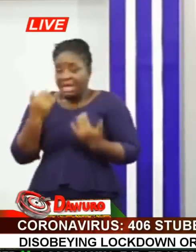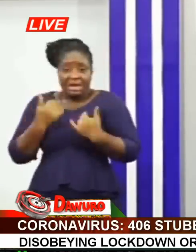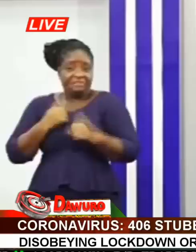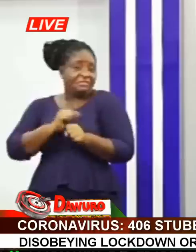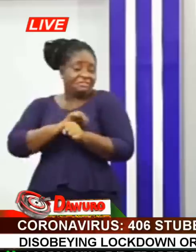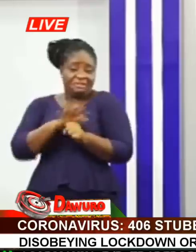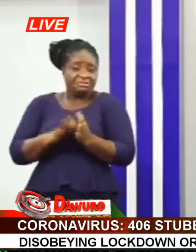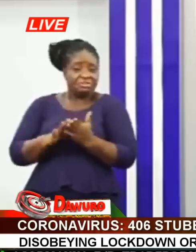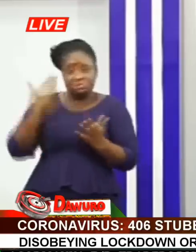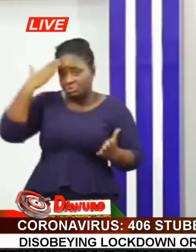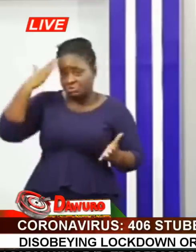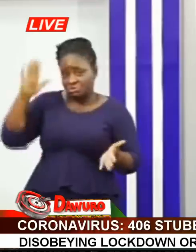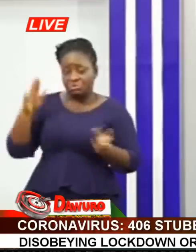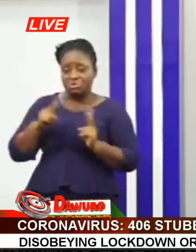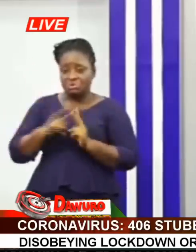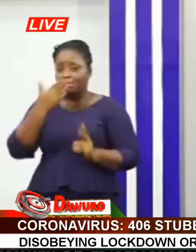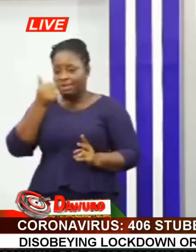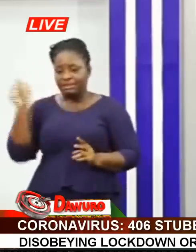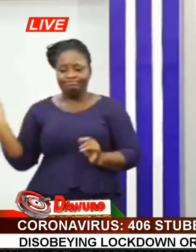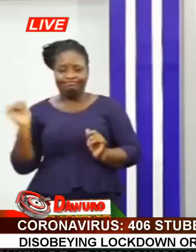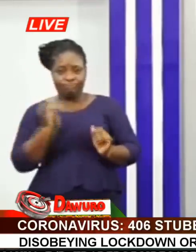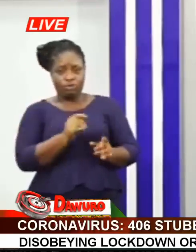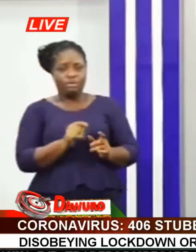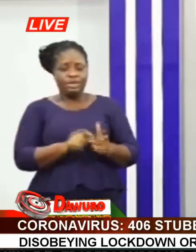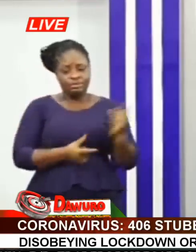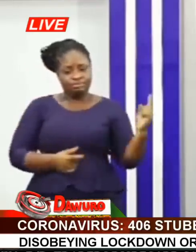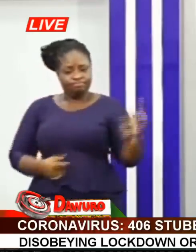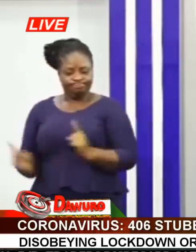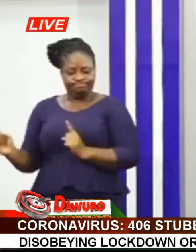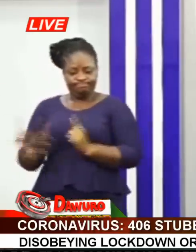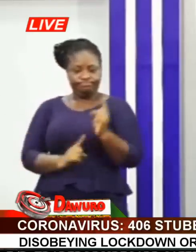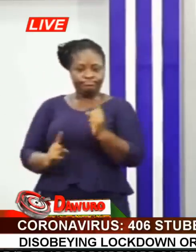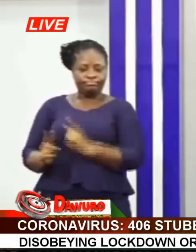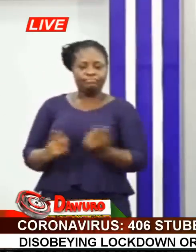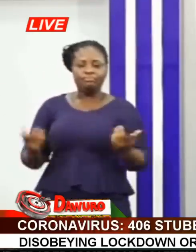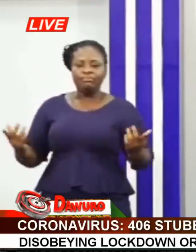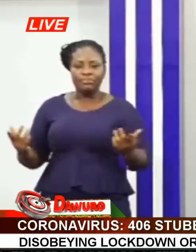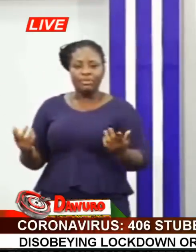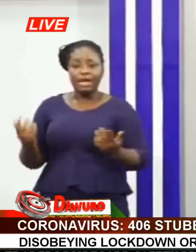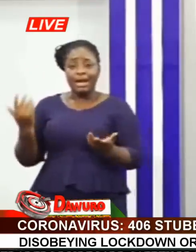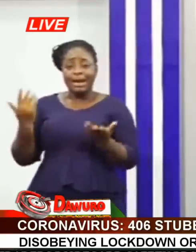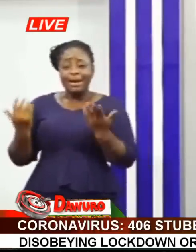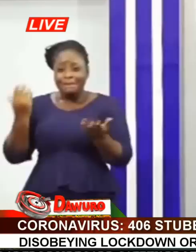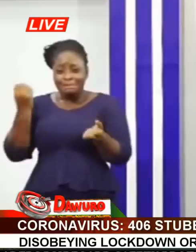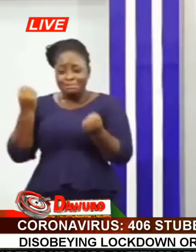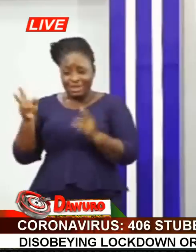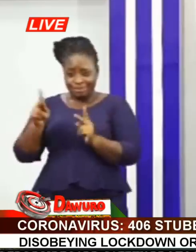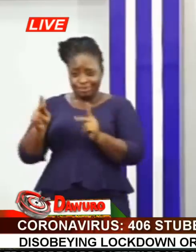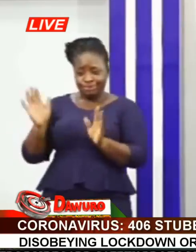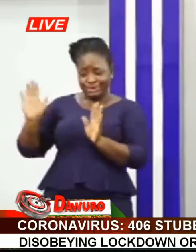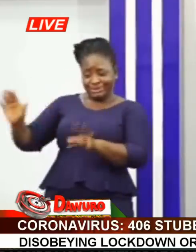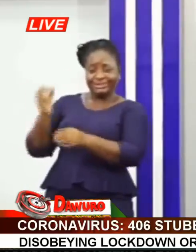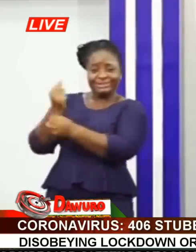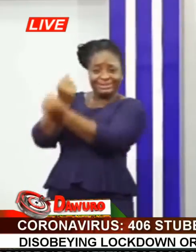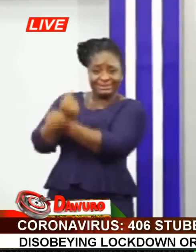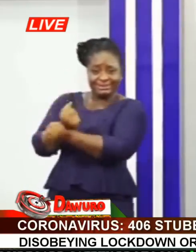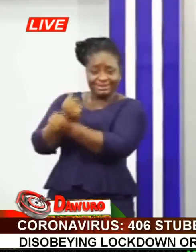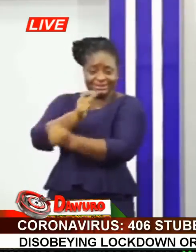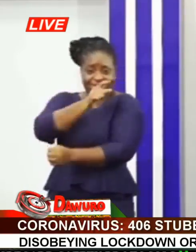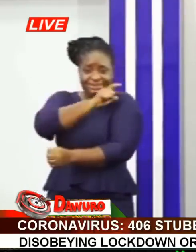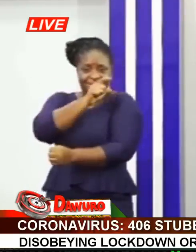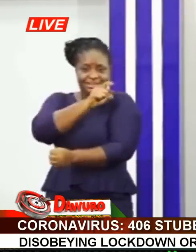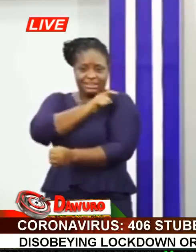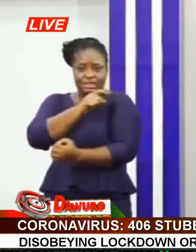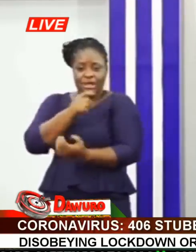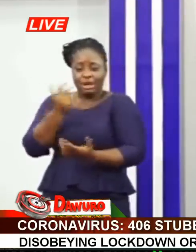ese possession bi e wo manmu ene me ahodo a ya chese lockdown se sey nko so no ya se obi asa mra no uchi obi